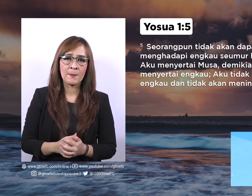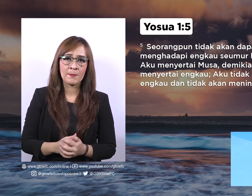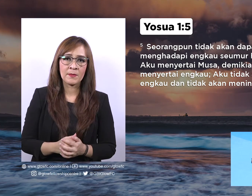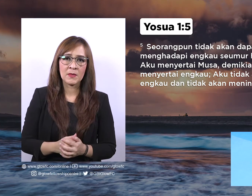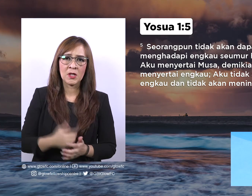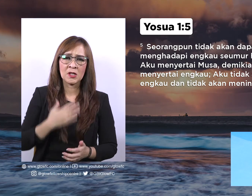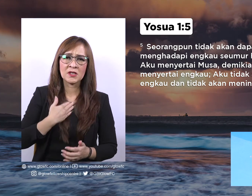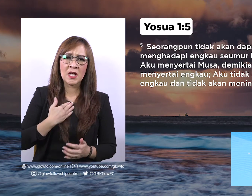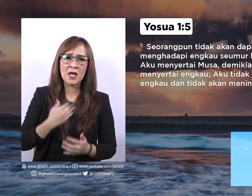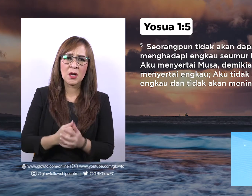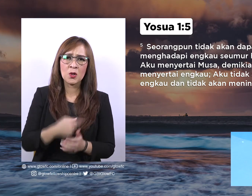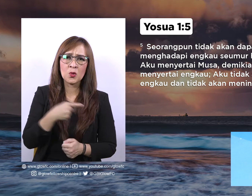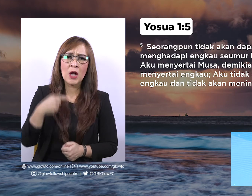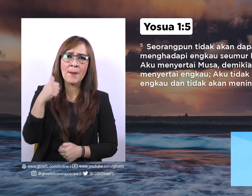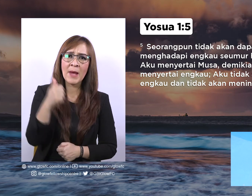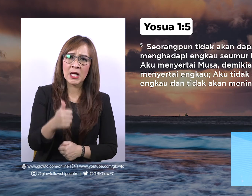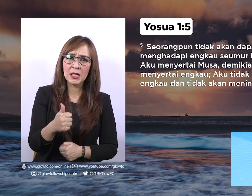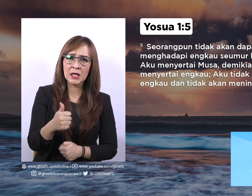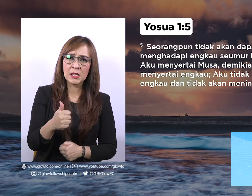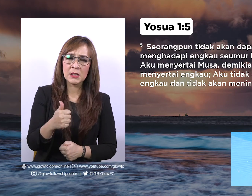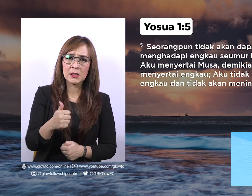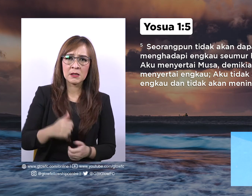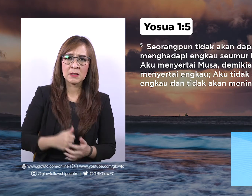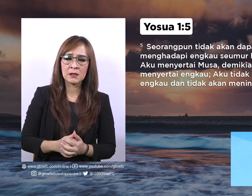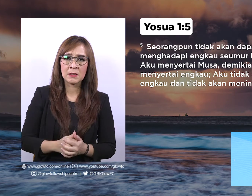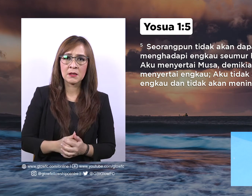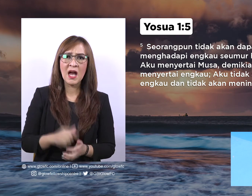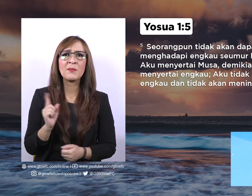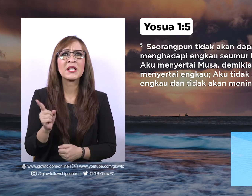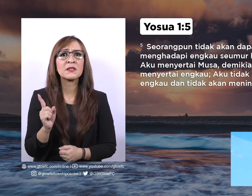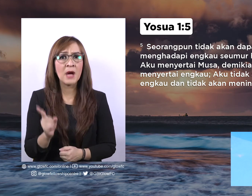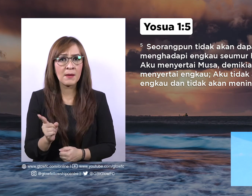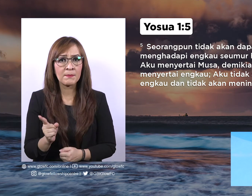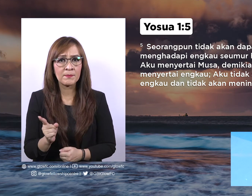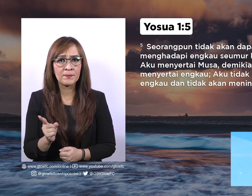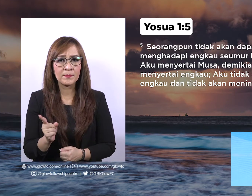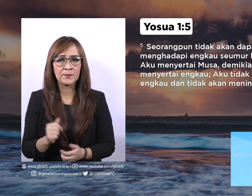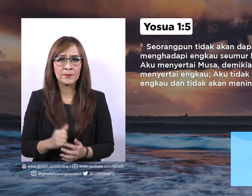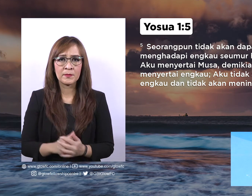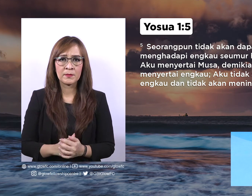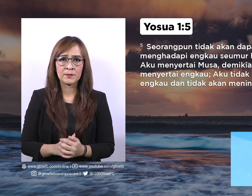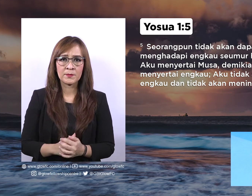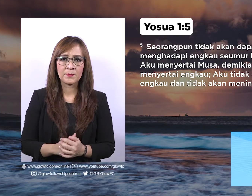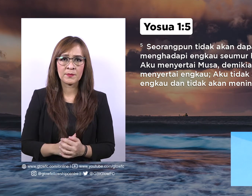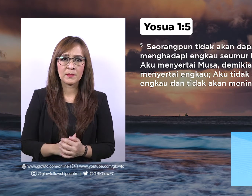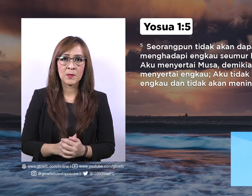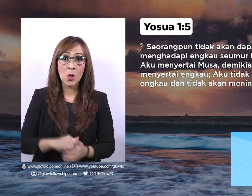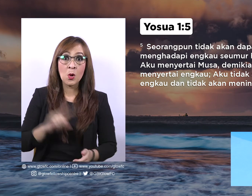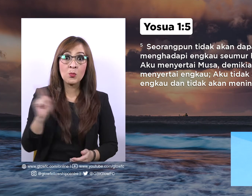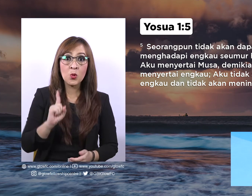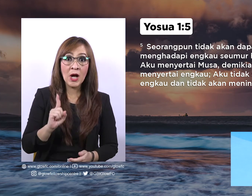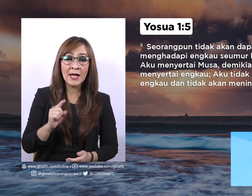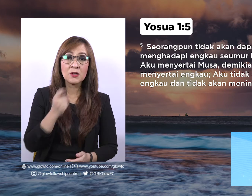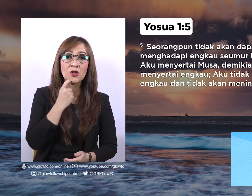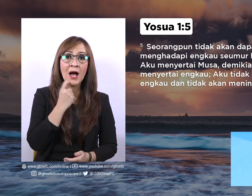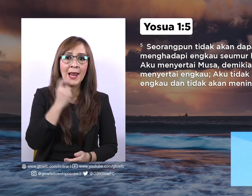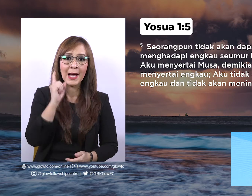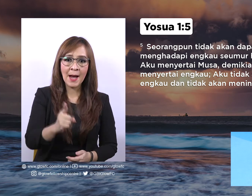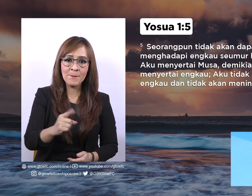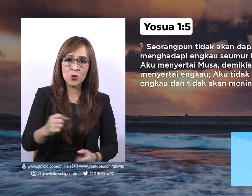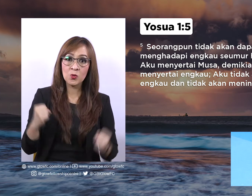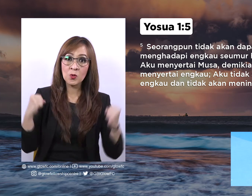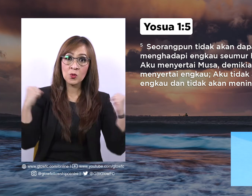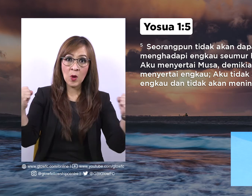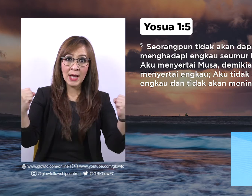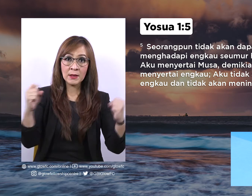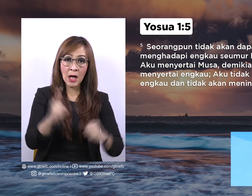putri akan dapat bertahan menghadapi engkau seumur hidup kenapa di bukit kalau kuat bukan kalau Hebat bukan